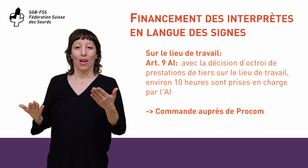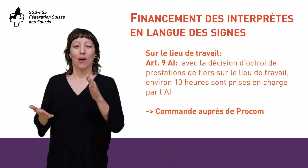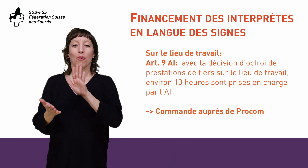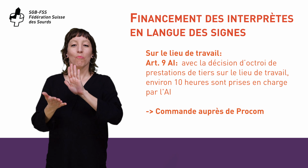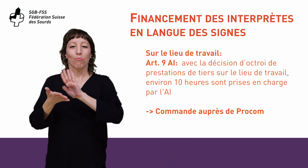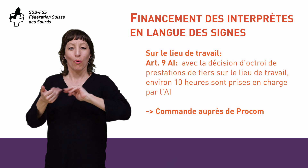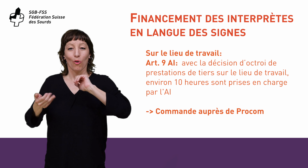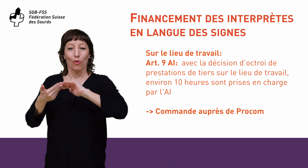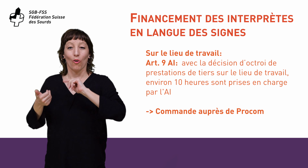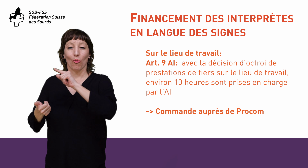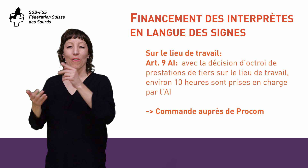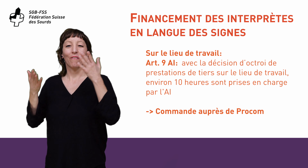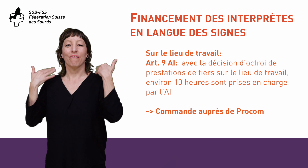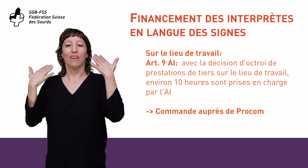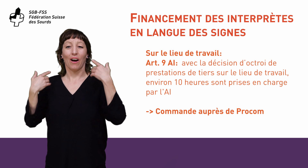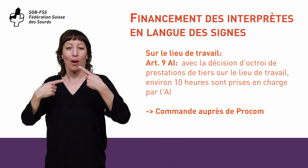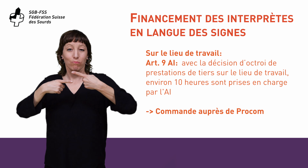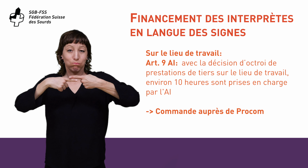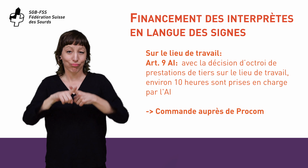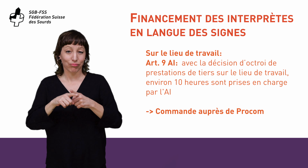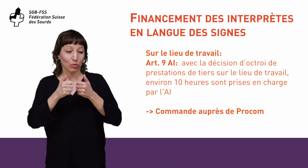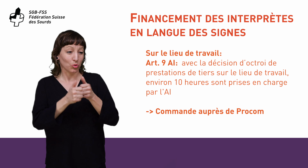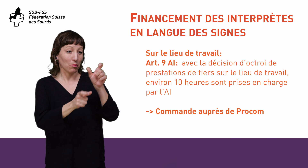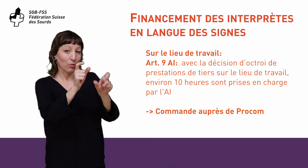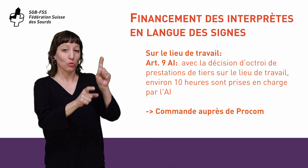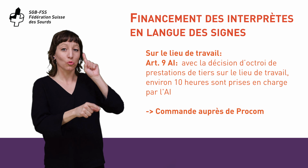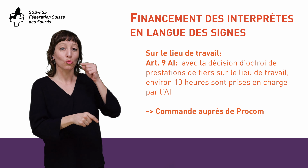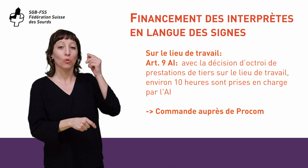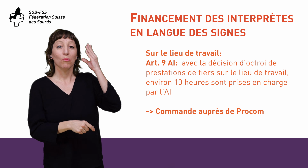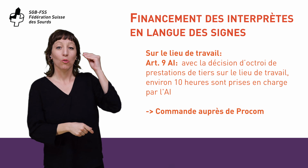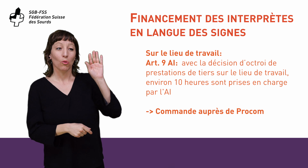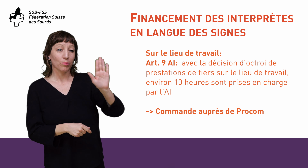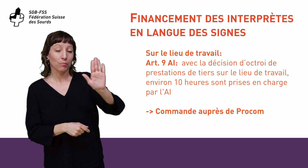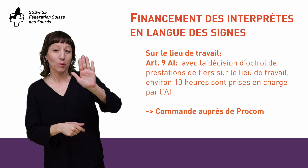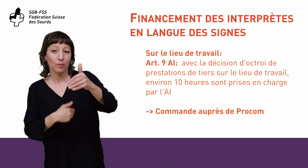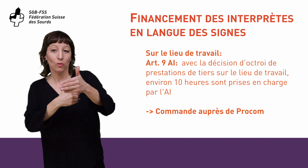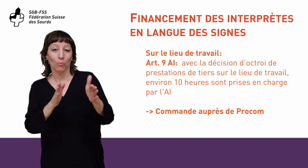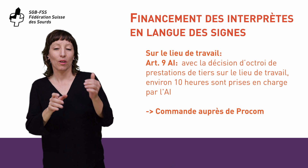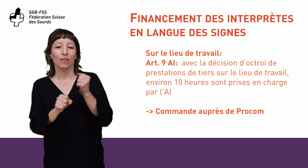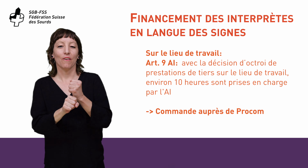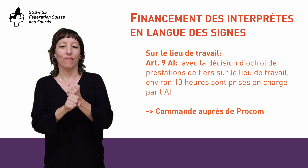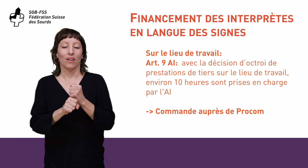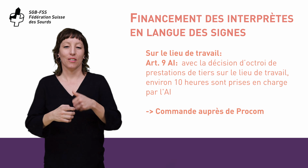interprète, Procom répartit les frais entre les différentes dispositions relatives au lieu de